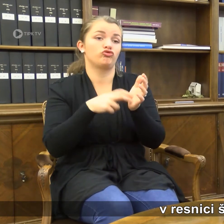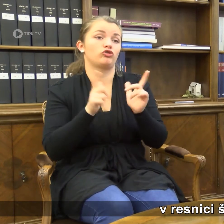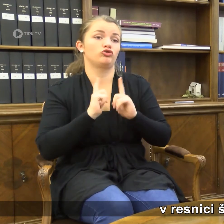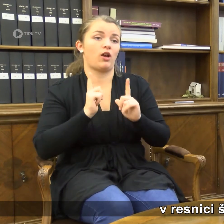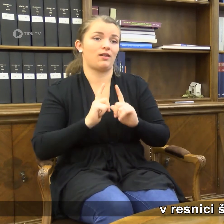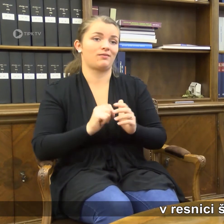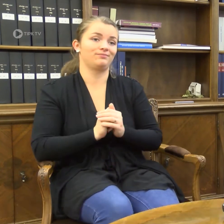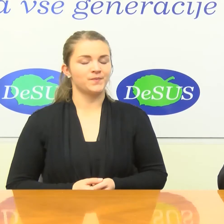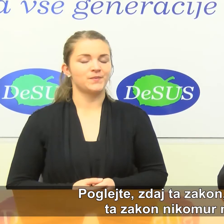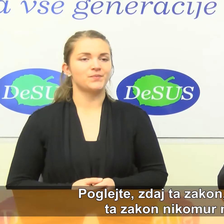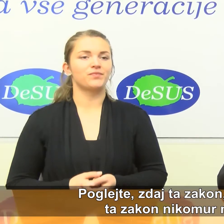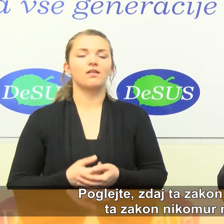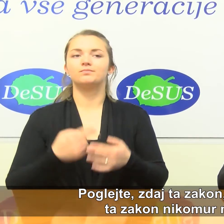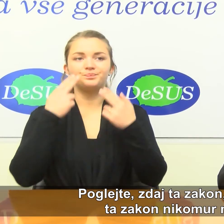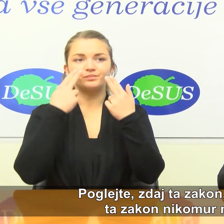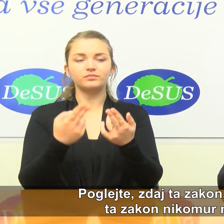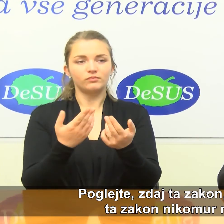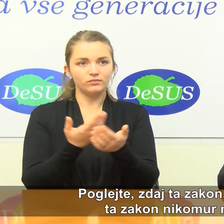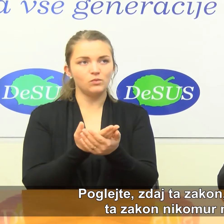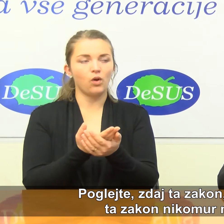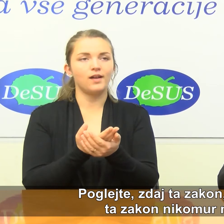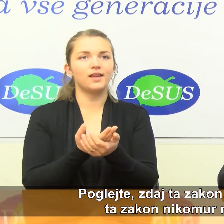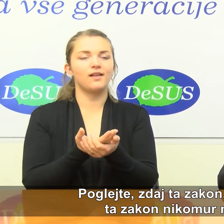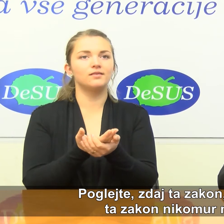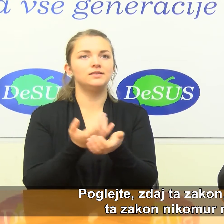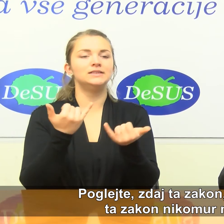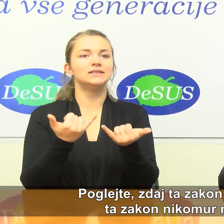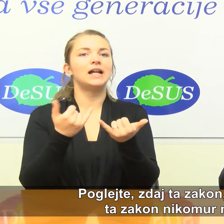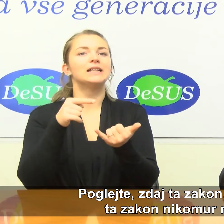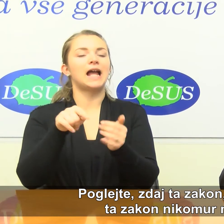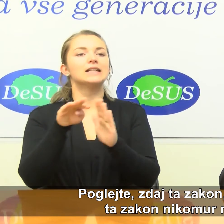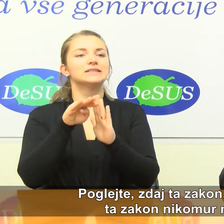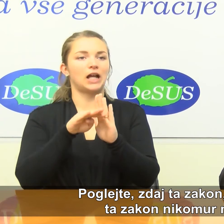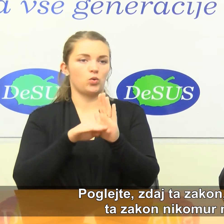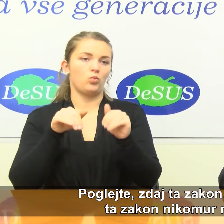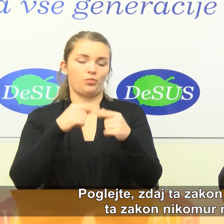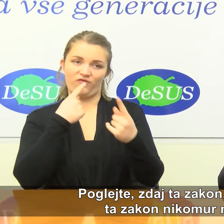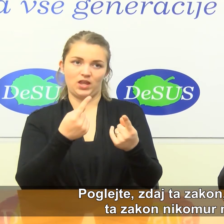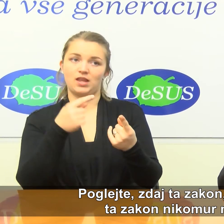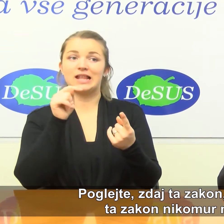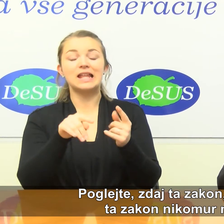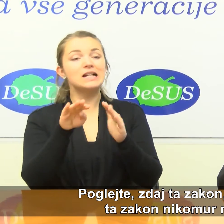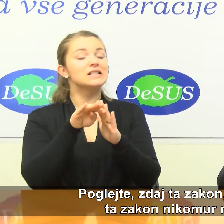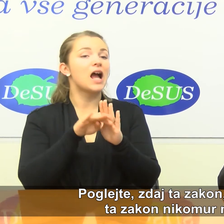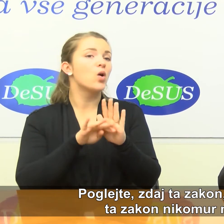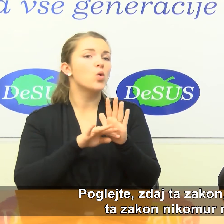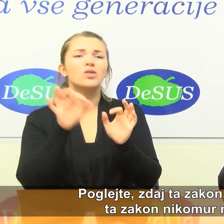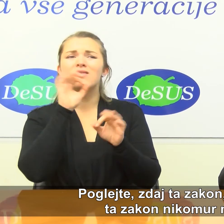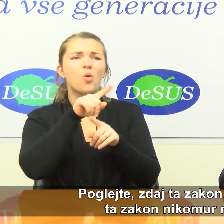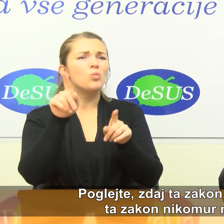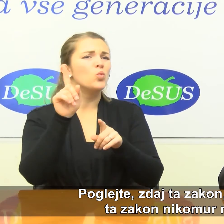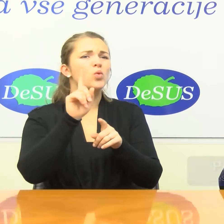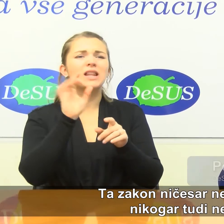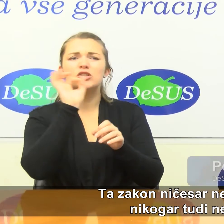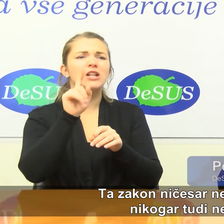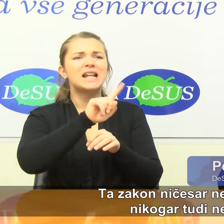Poglejte, zdaj ta zakon, to moram povedati, ta zakon nikomor ničesar ne jemlje, ta zakon